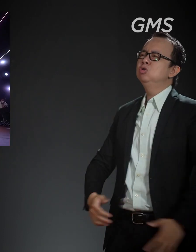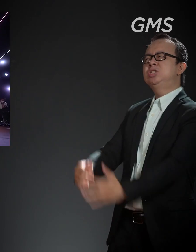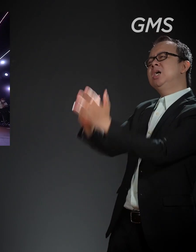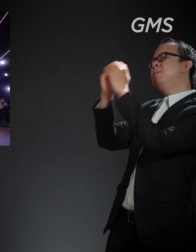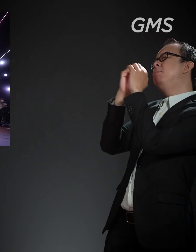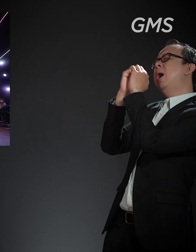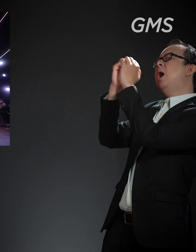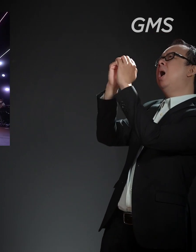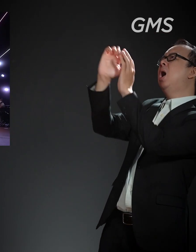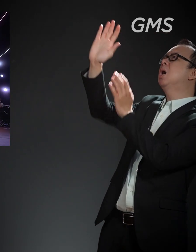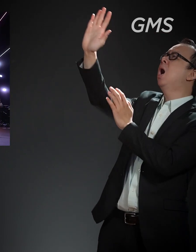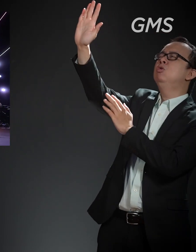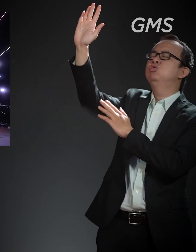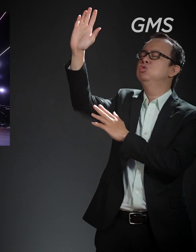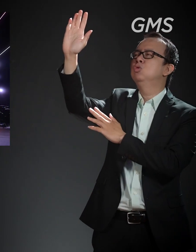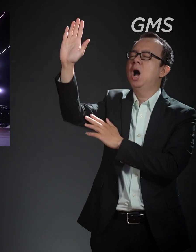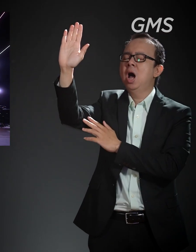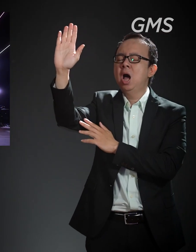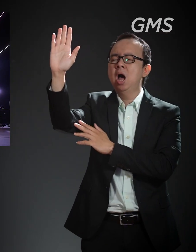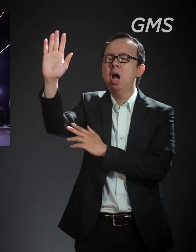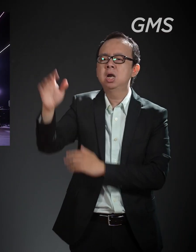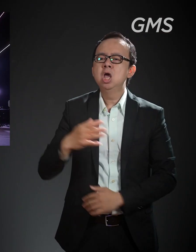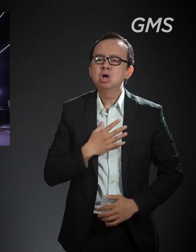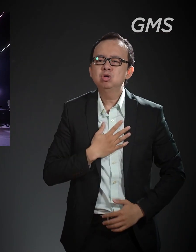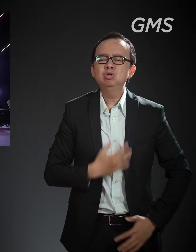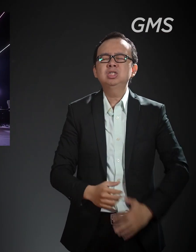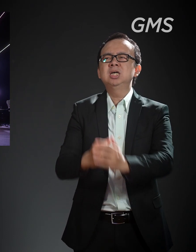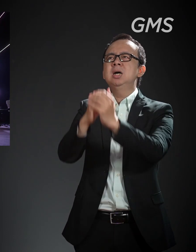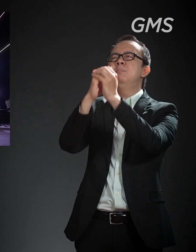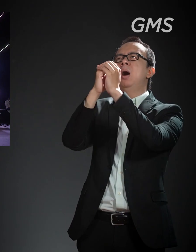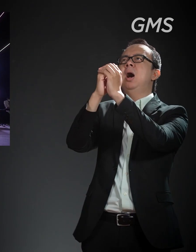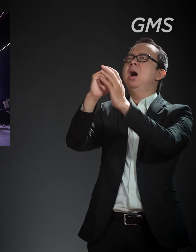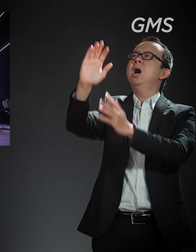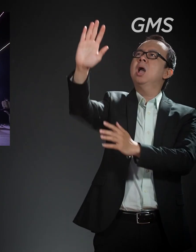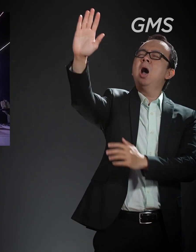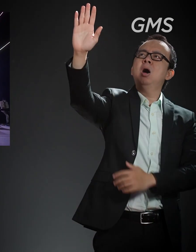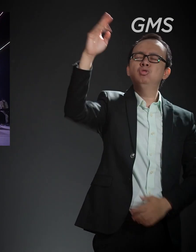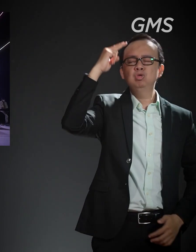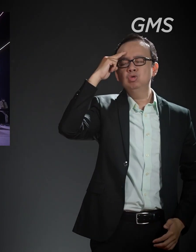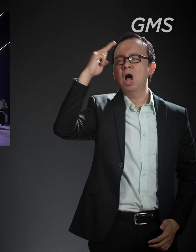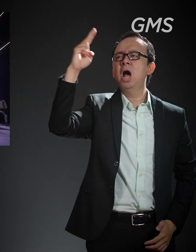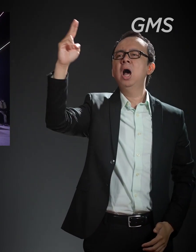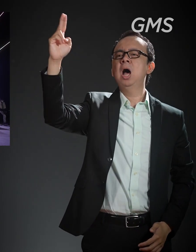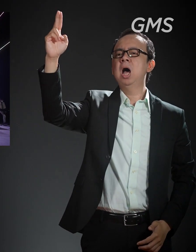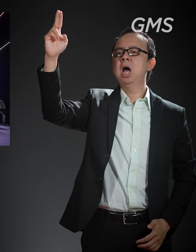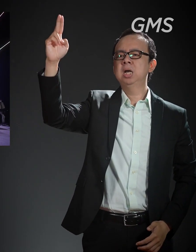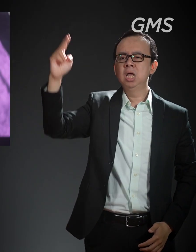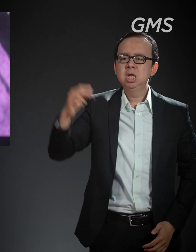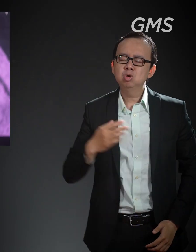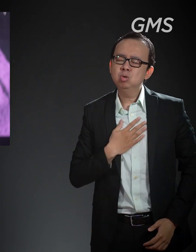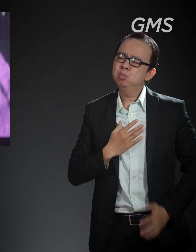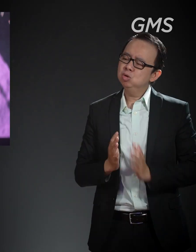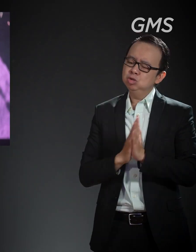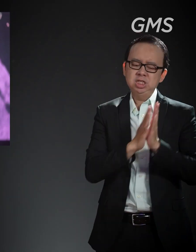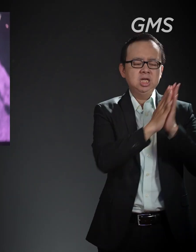Ku sembah Kau Tuhan, ku sembah Kau Tuhan,